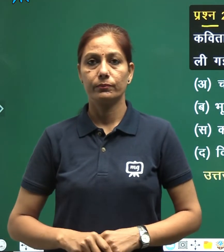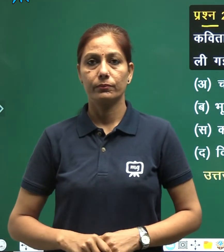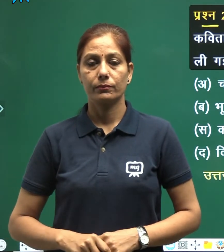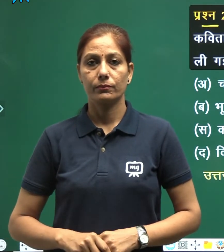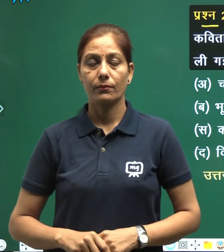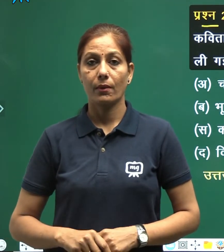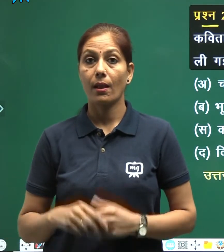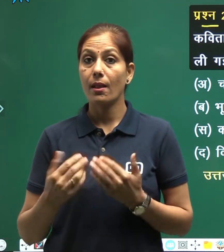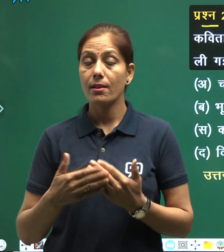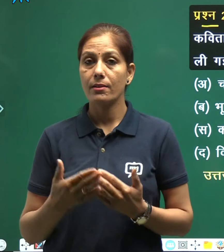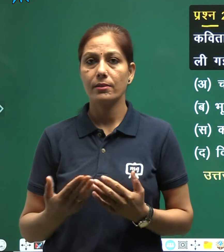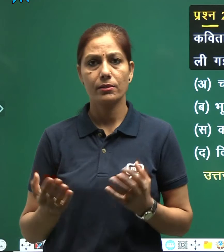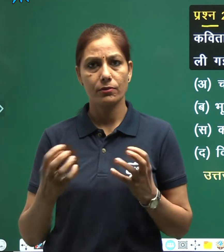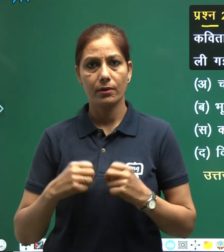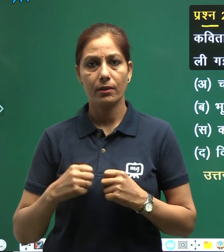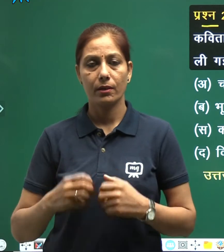सहर्ष स्वीकारा है